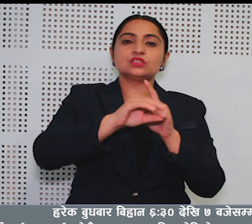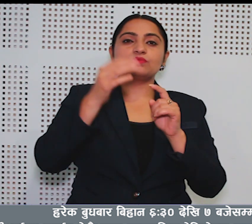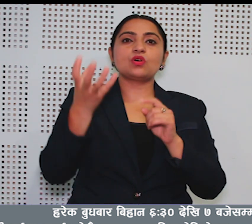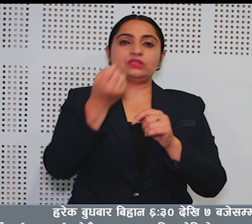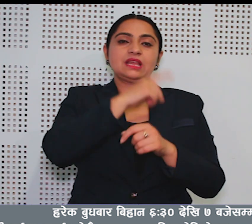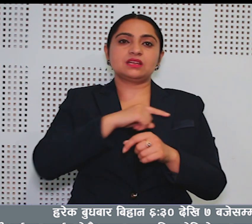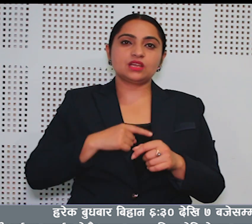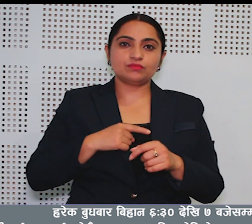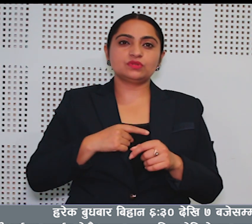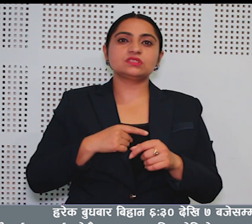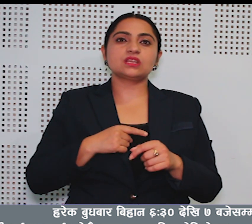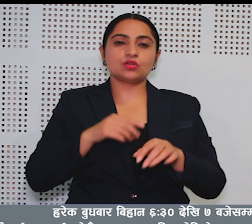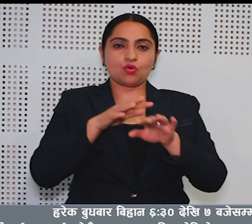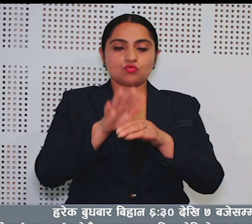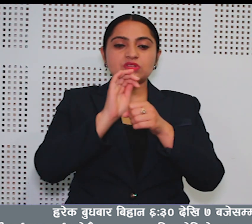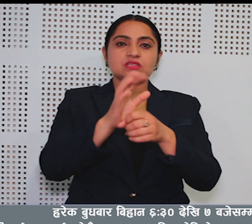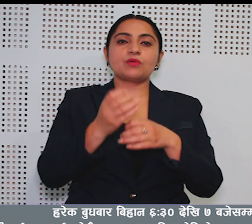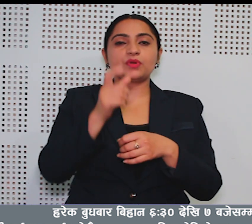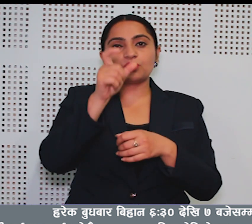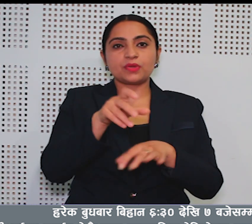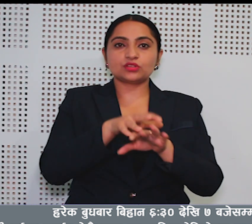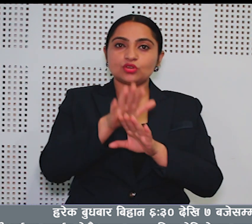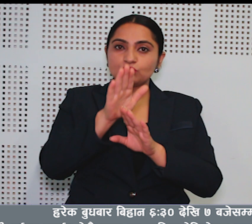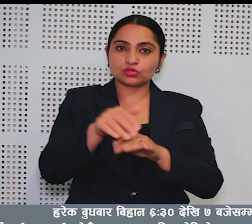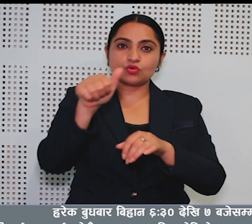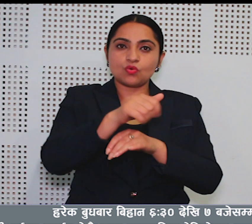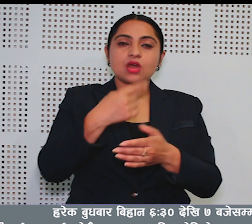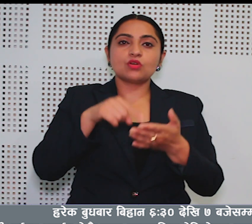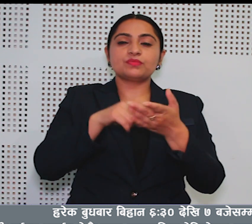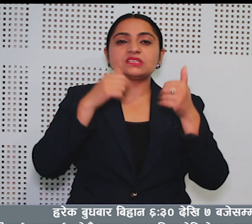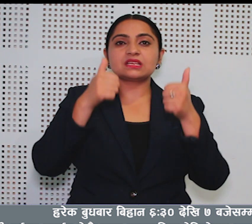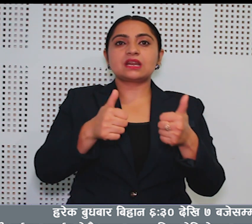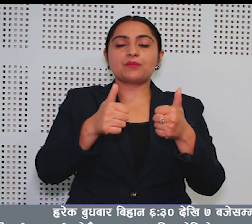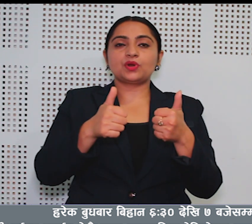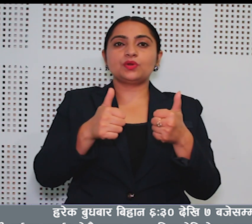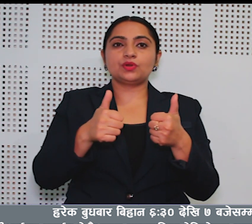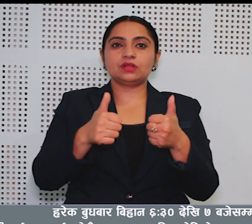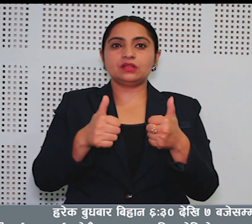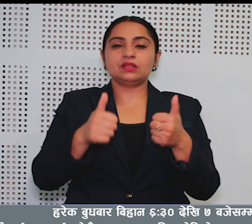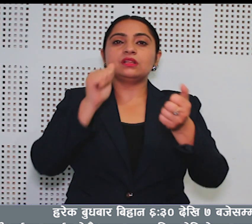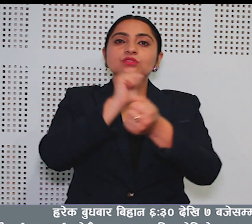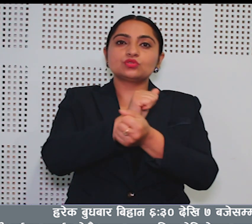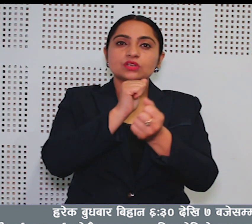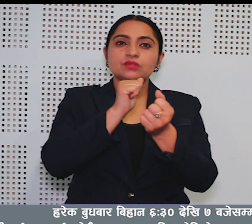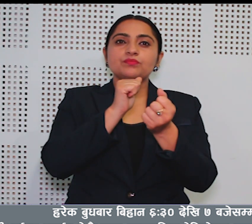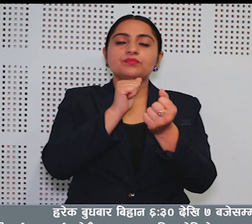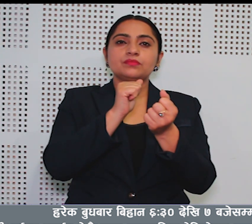र सेवाग्राहीहरू छन्, उहाँहरूको बीचमा एकदम राम्रो भूमिका, मतलब एकदम जोखिम भत्ताको लागि सरकारले, स्थानीय तहले